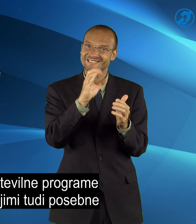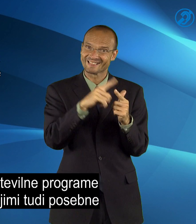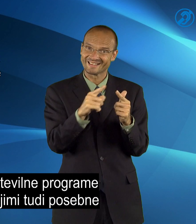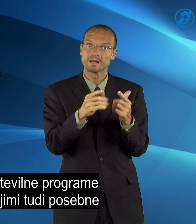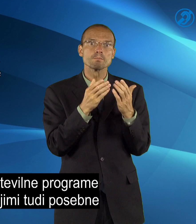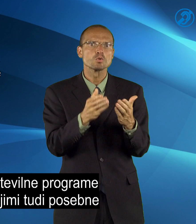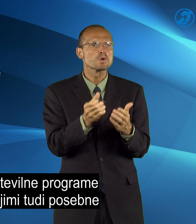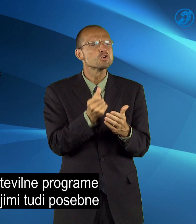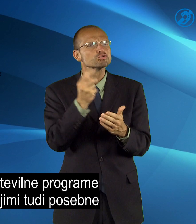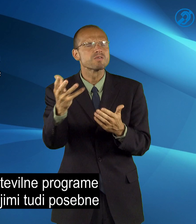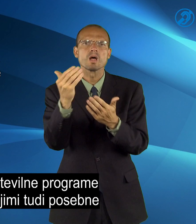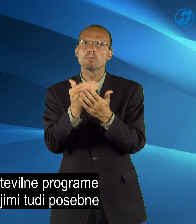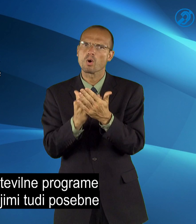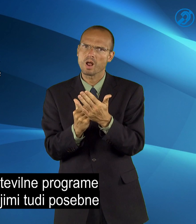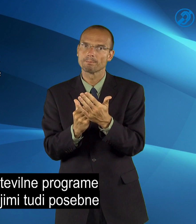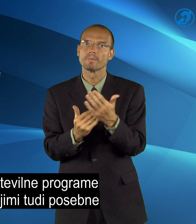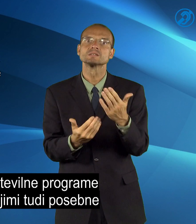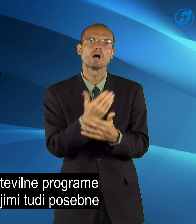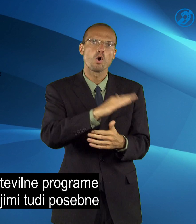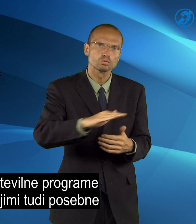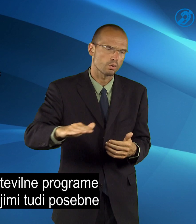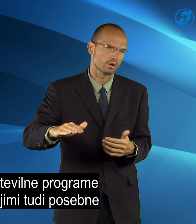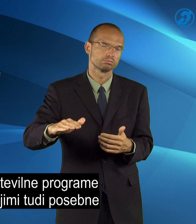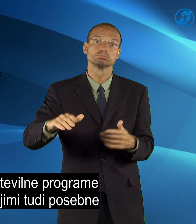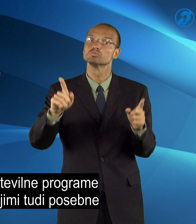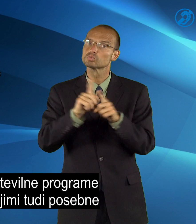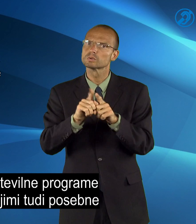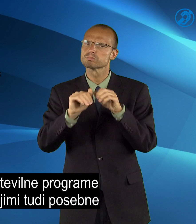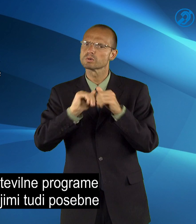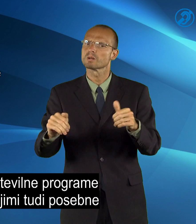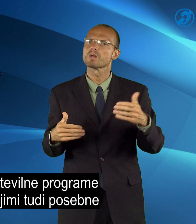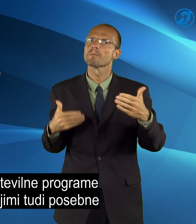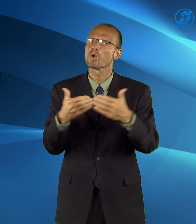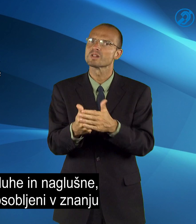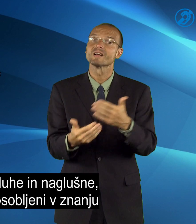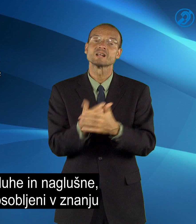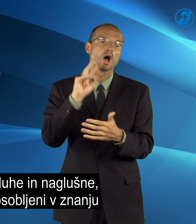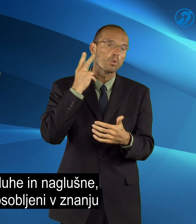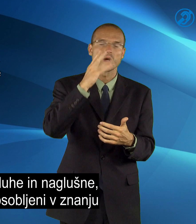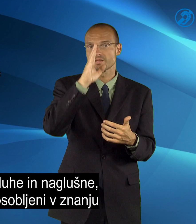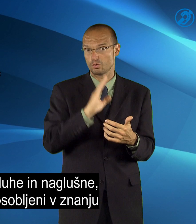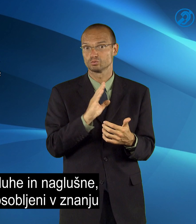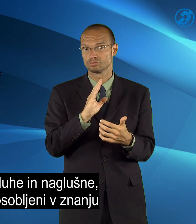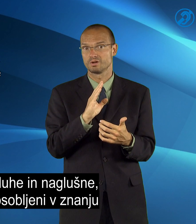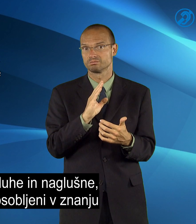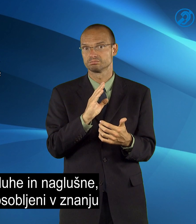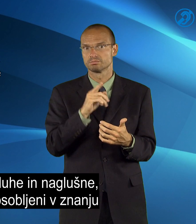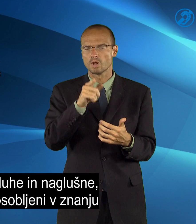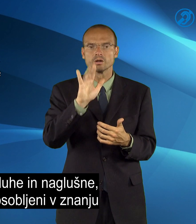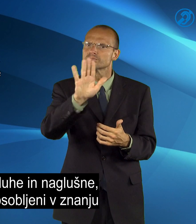Minicity ponuja številne programe za otroke, med njimi tudi posebne prilagoditve za gluhe in naglušne, saj so kadri usposobljeni